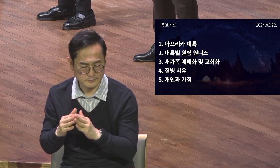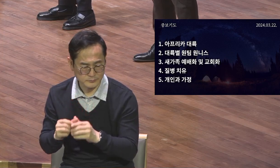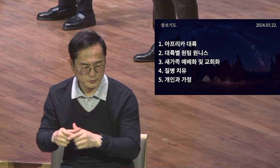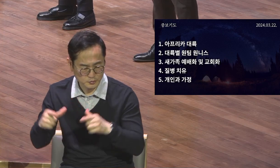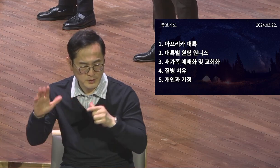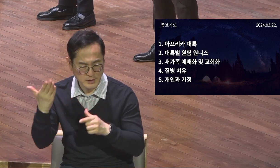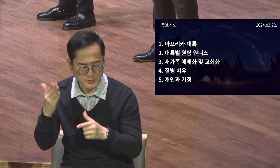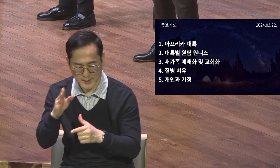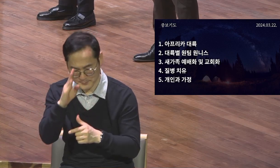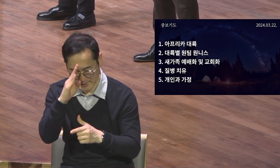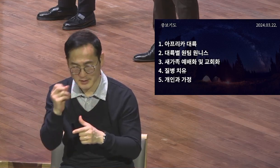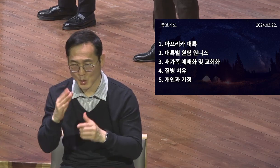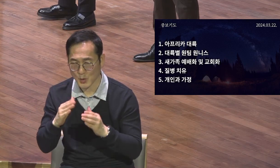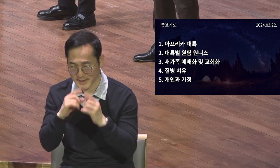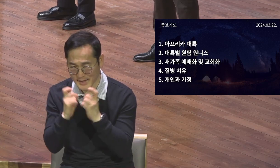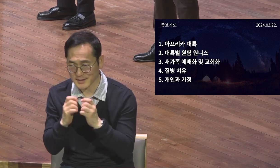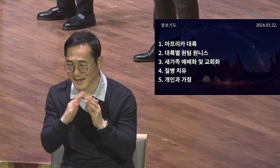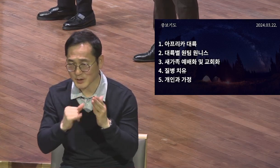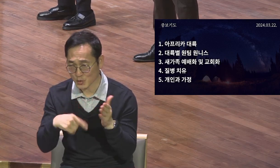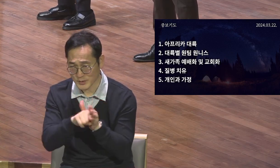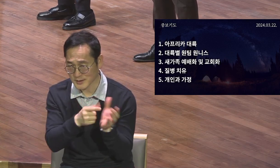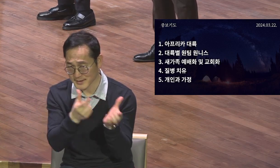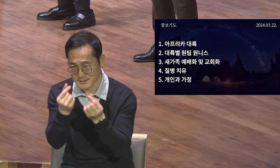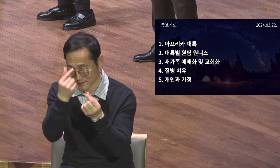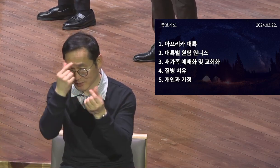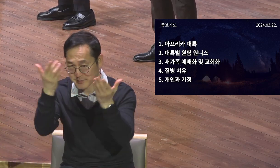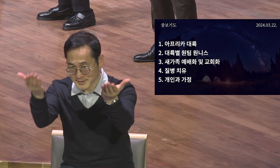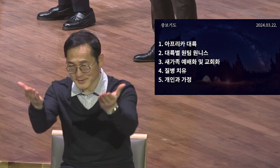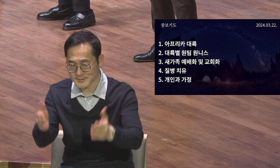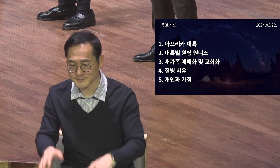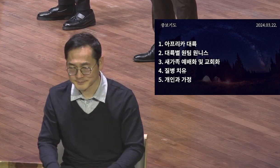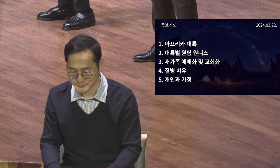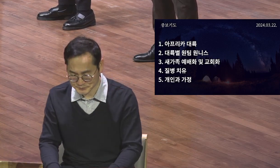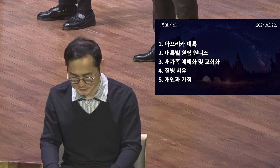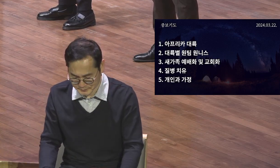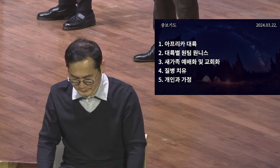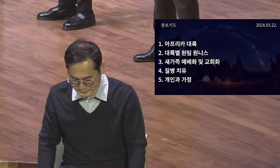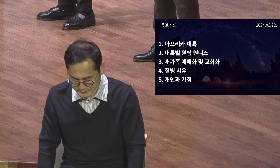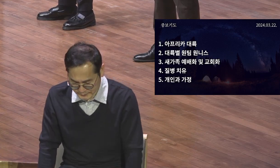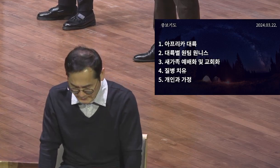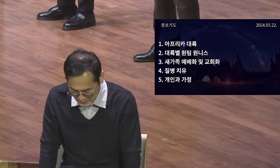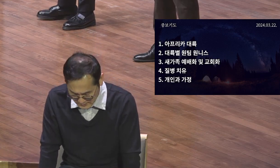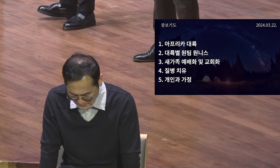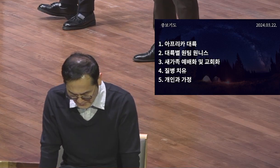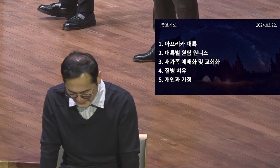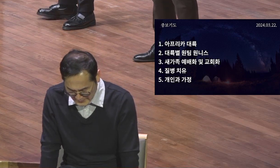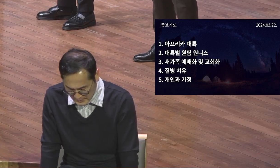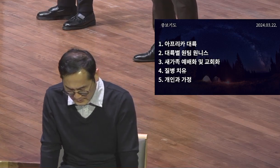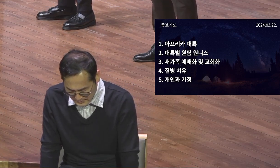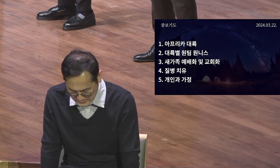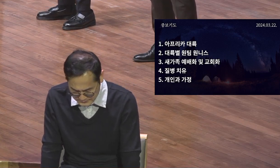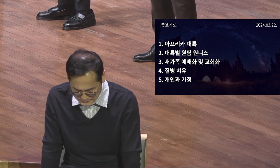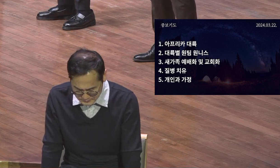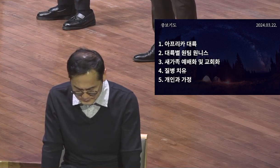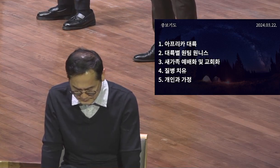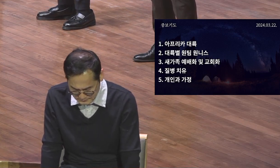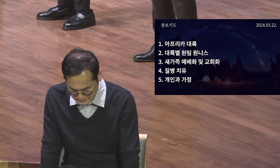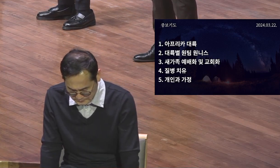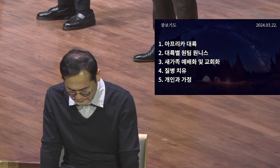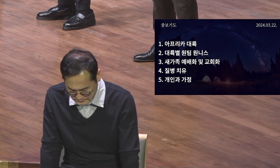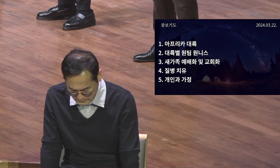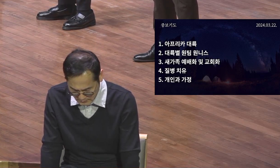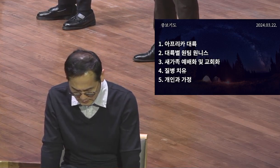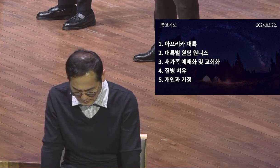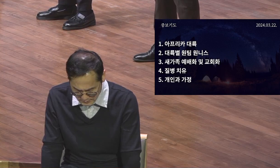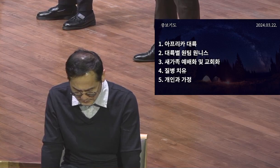함께 합심하여 기도하시겠습니다. 사랑의 하나님, 하나님과 가장 기뻐하시는 선교를 위하여 하나님의 구원을 위하여